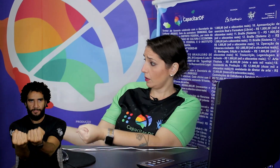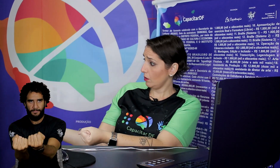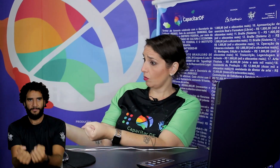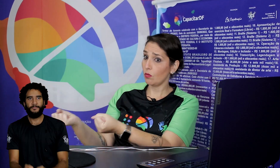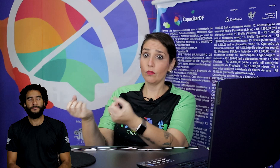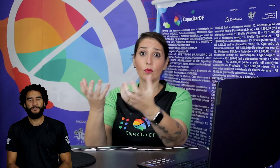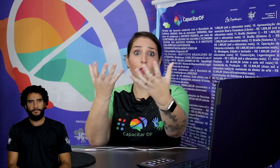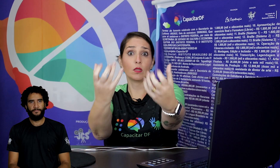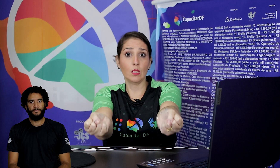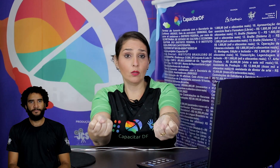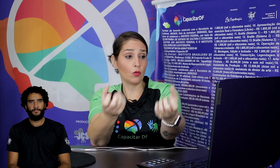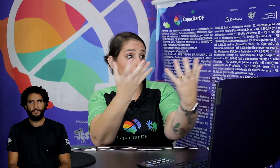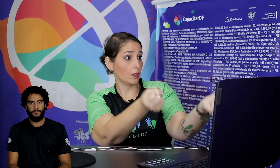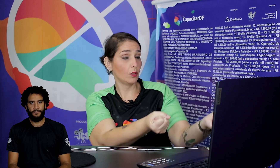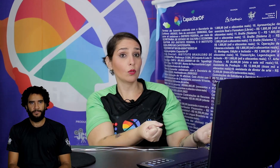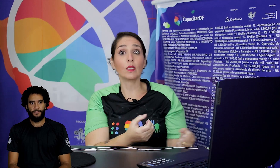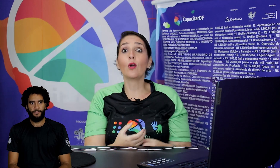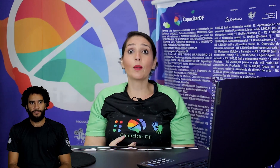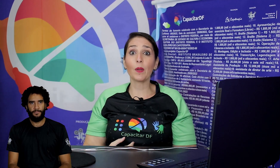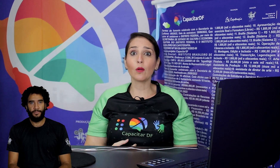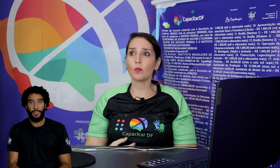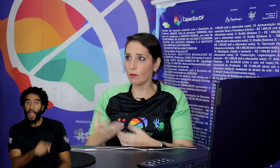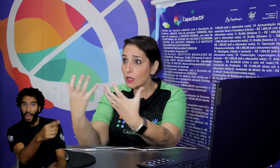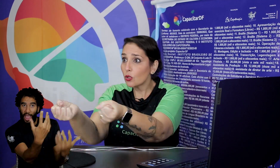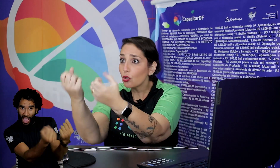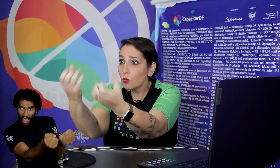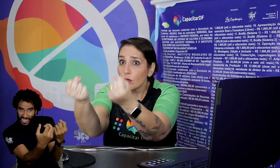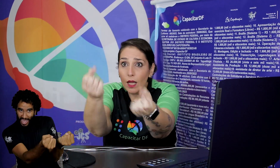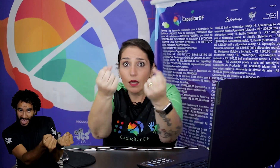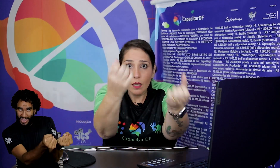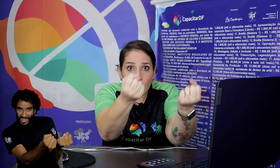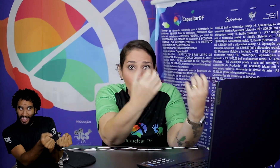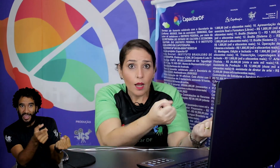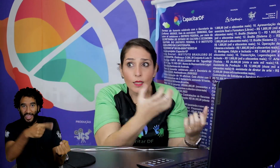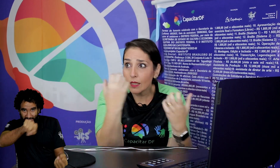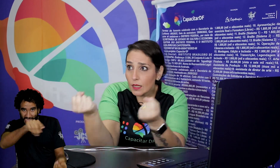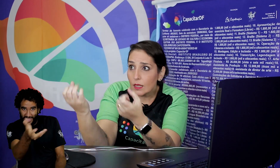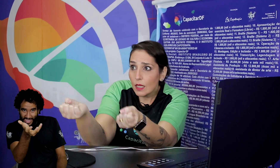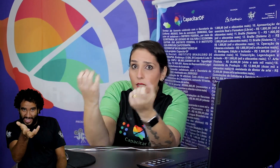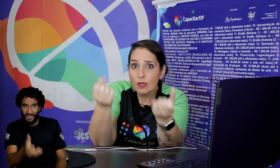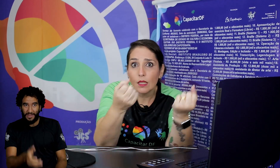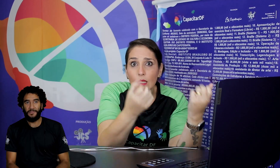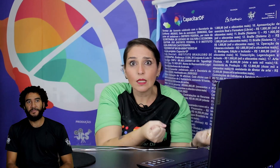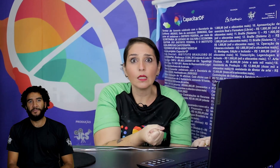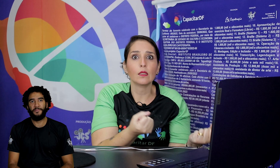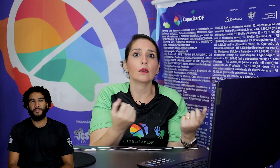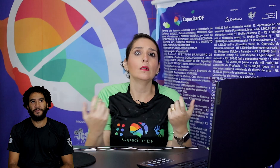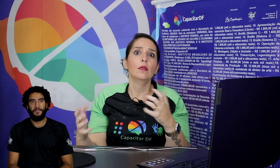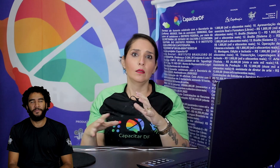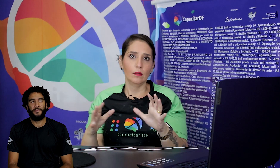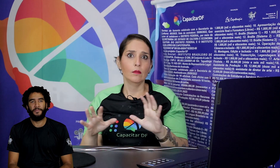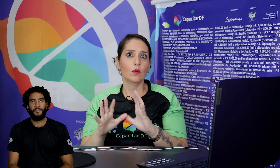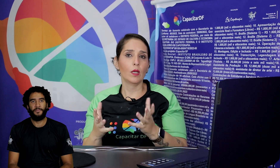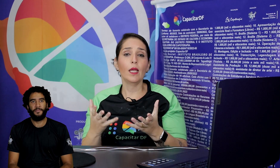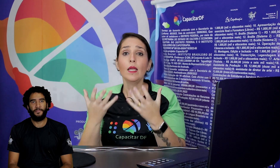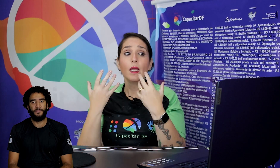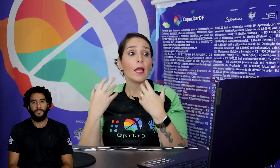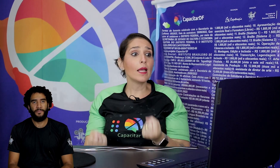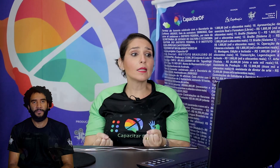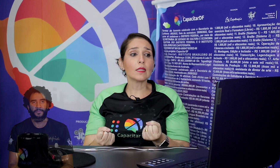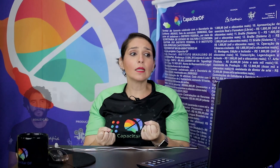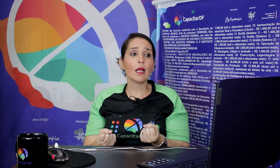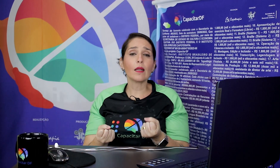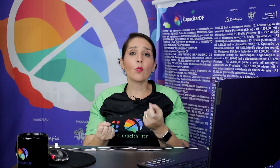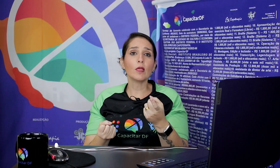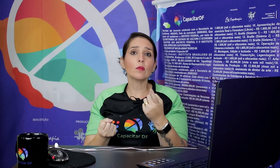Joab aceitou, fulano aceitou, aceitou. E eu ainda pergunto para você, todo mundo quer? Aceita, aceita, aceita, aceita. Ok?